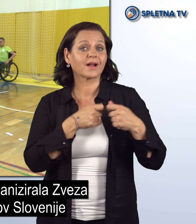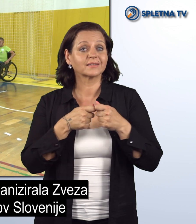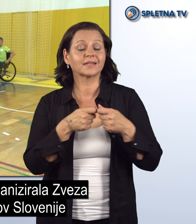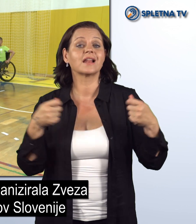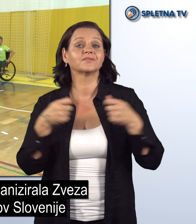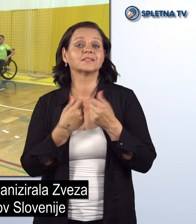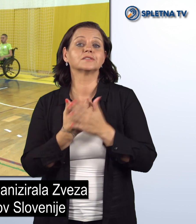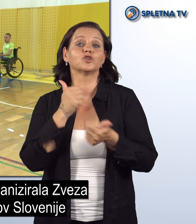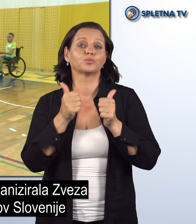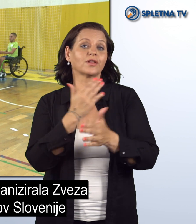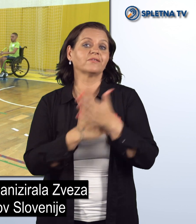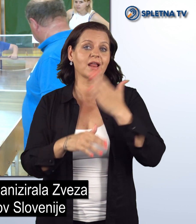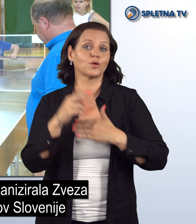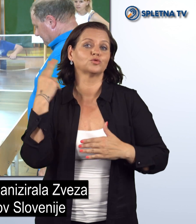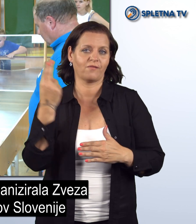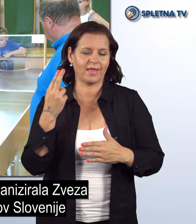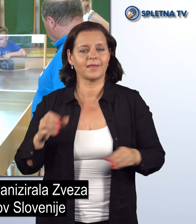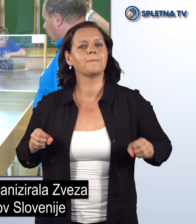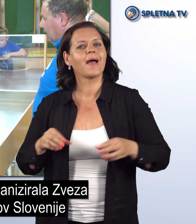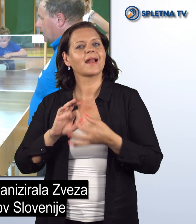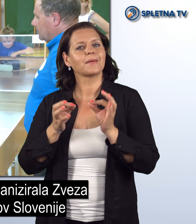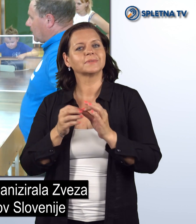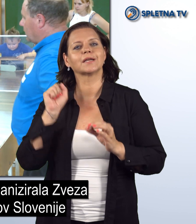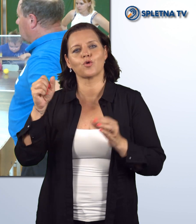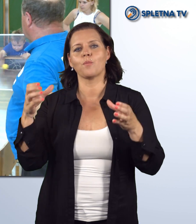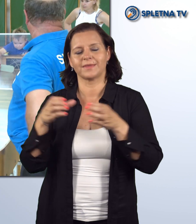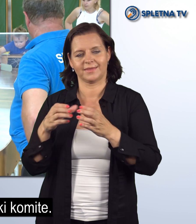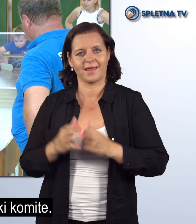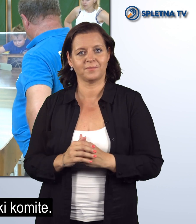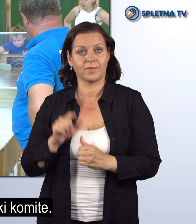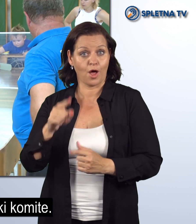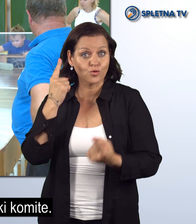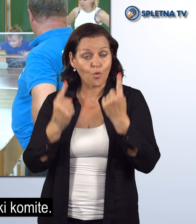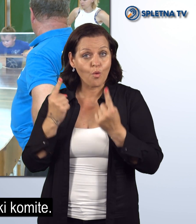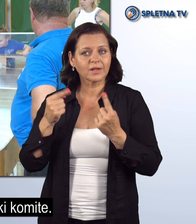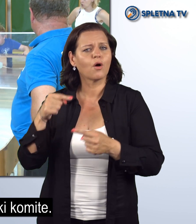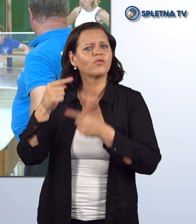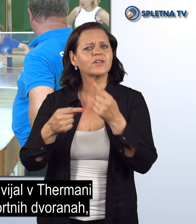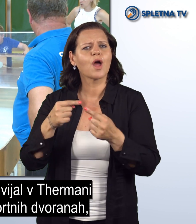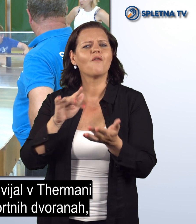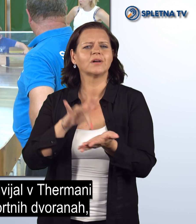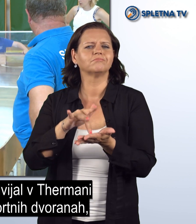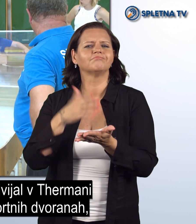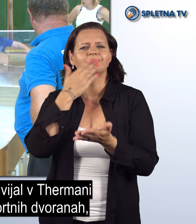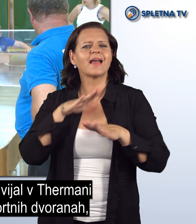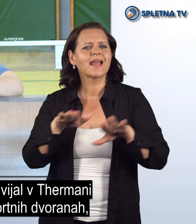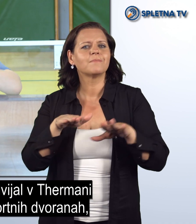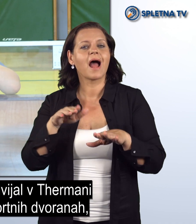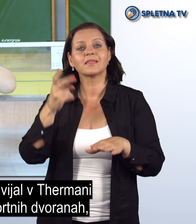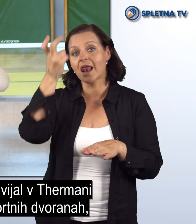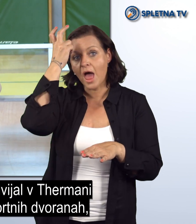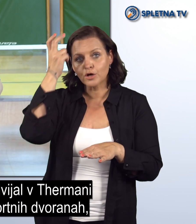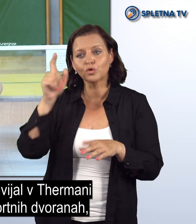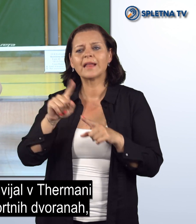ki ga je organizirala Zveza za šport invalidov Slovenije, Paralimpijski komite. Dogodek, ki se je odvijal